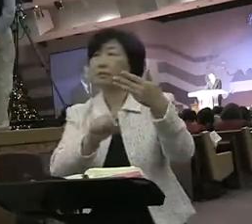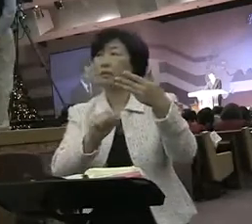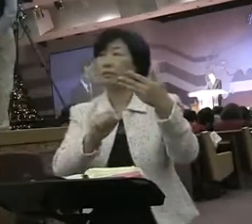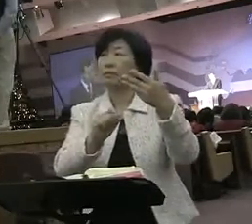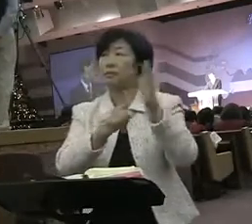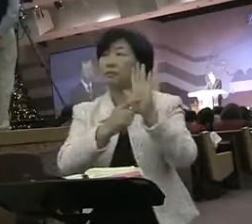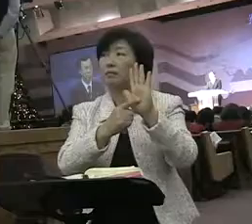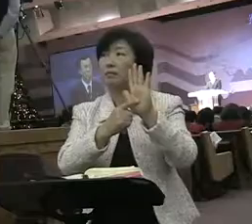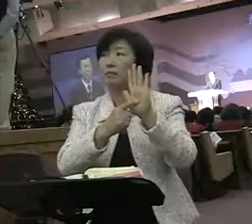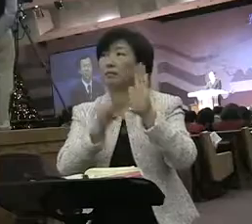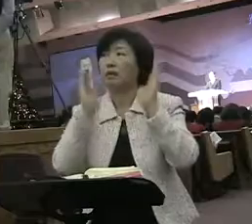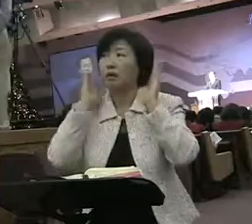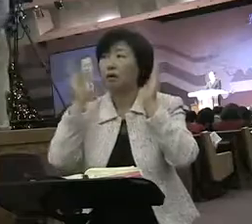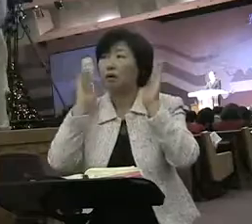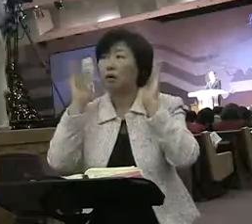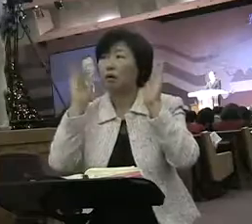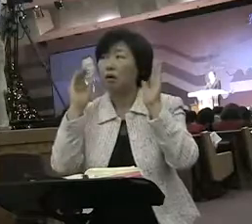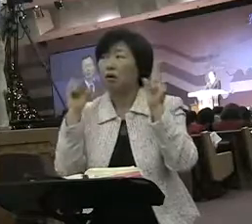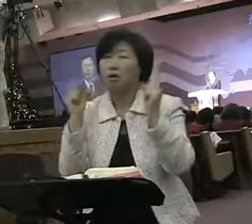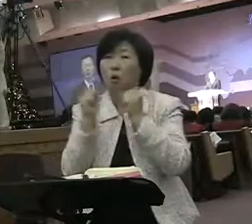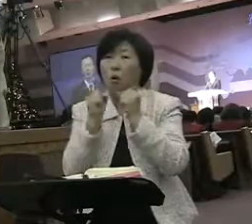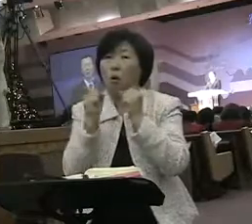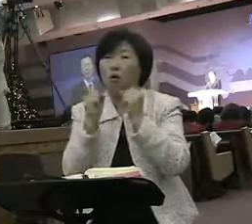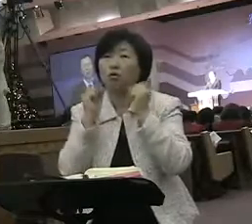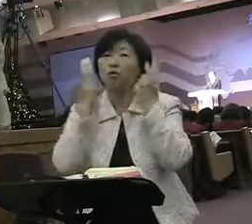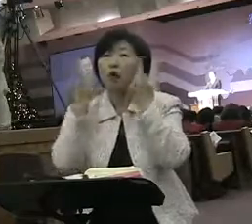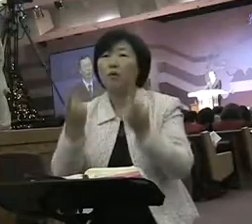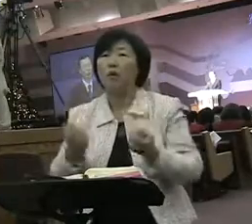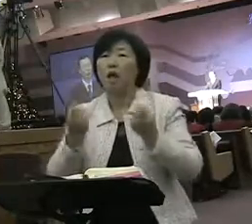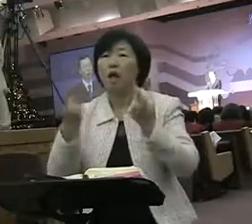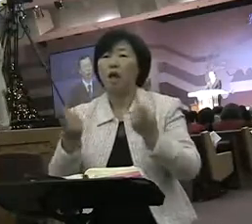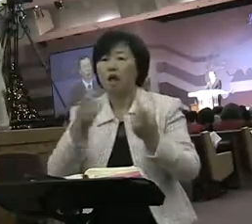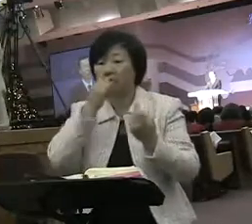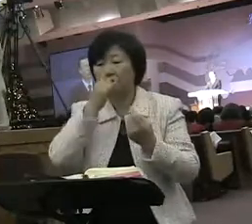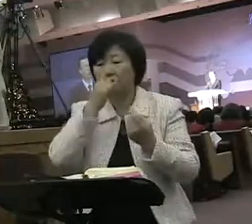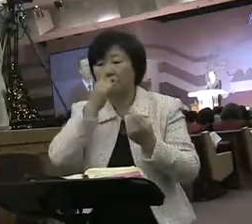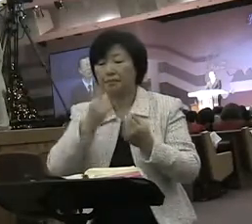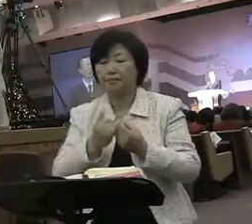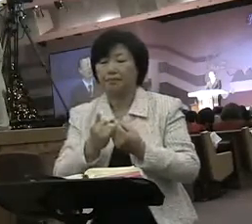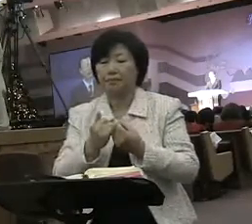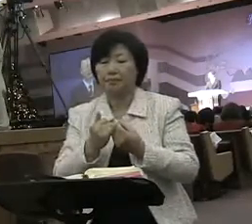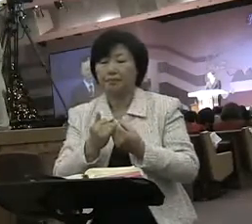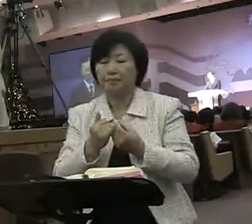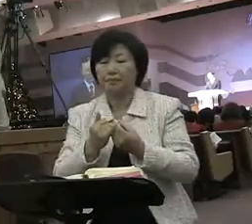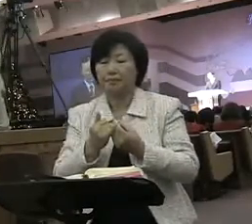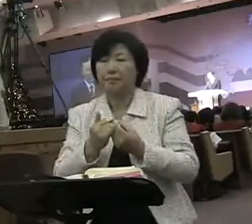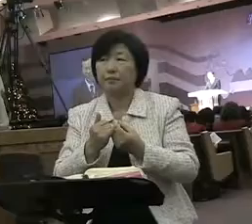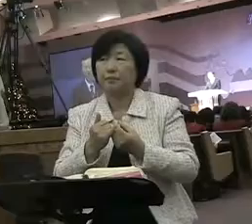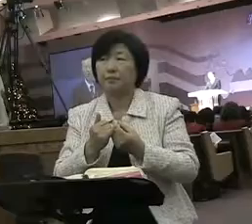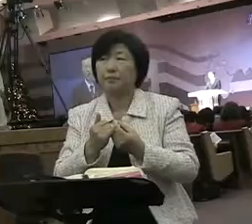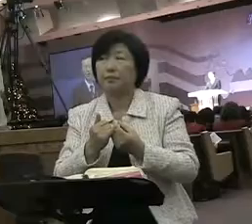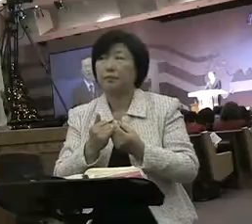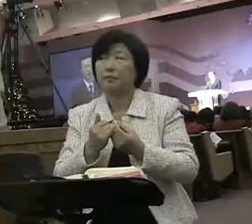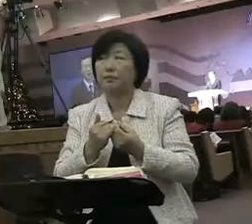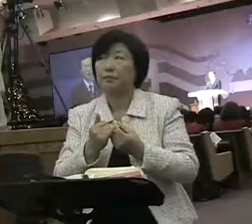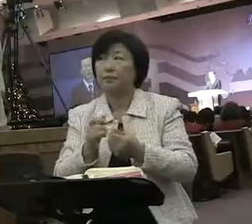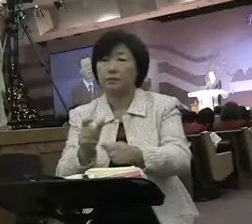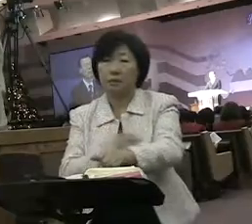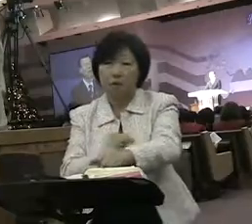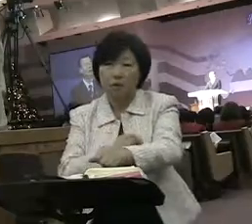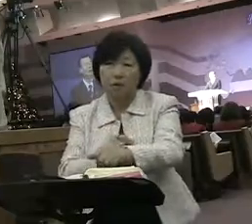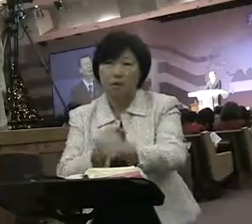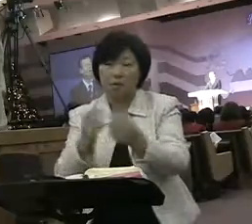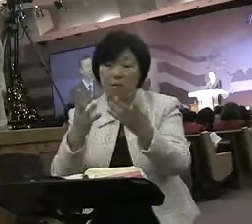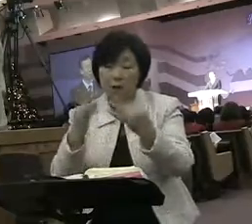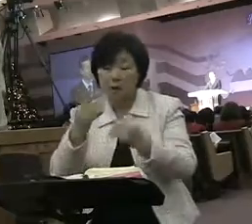8번 교육부 겨울 수양회 이번에 방학을 맞이하여 우리 교육부 자녀들이 수양회로 많이 떠납니다. 특별히